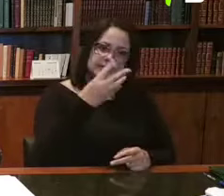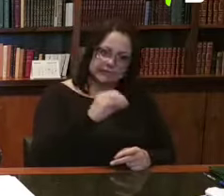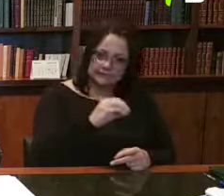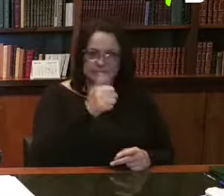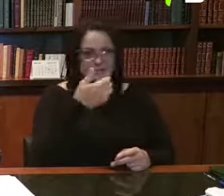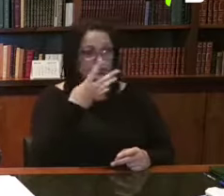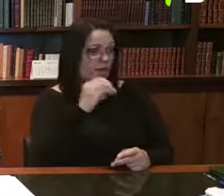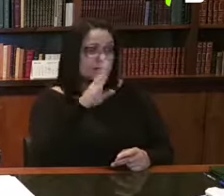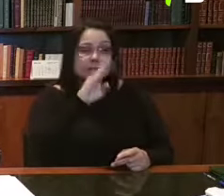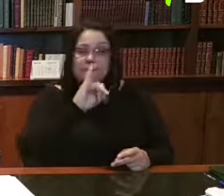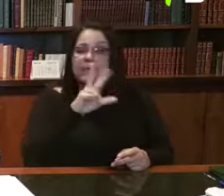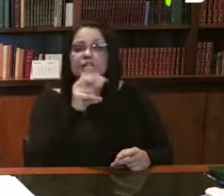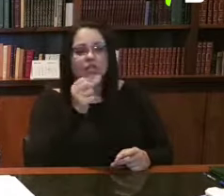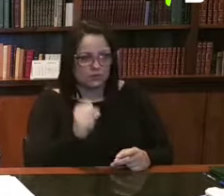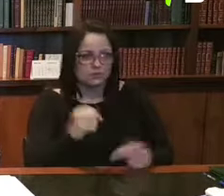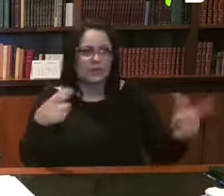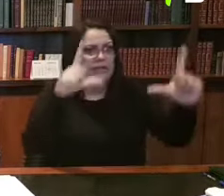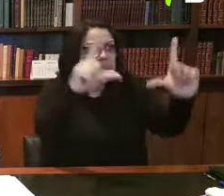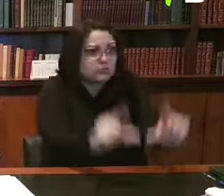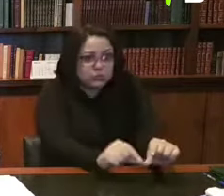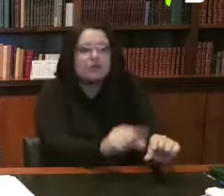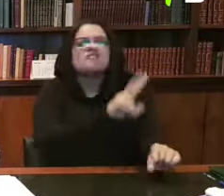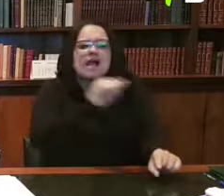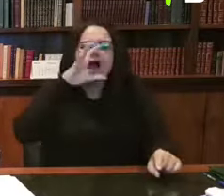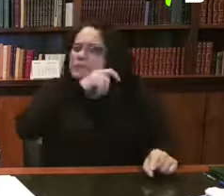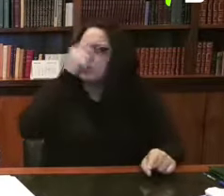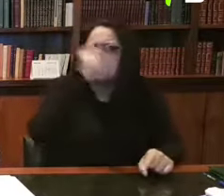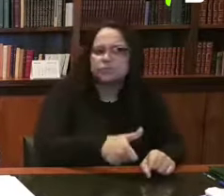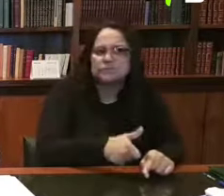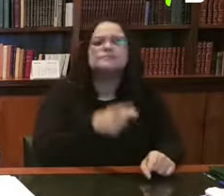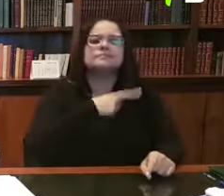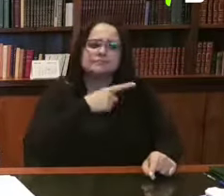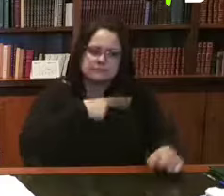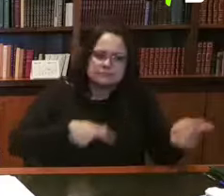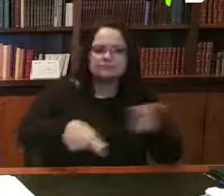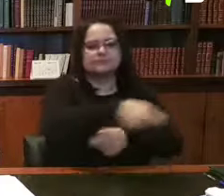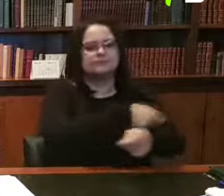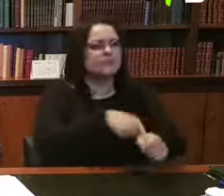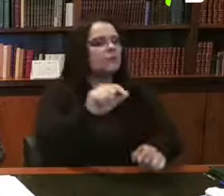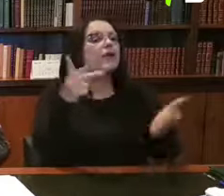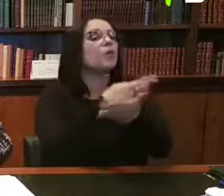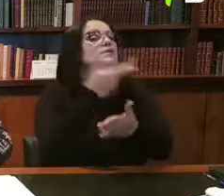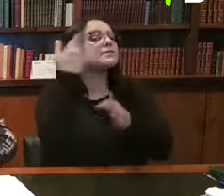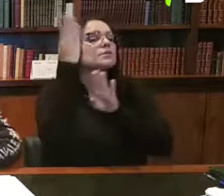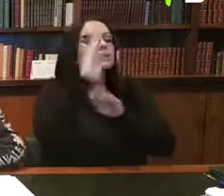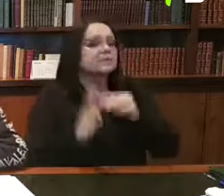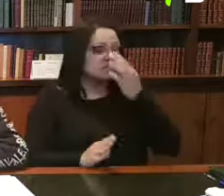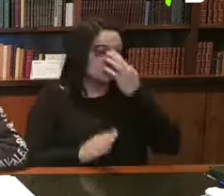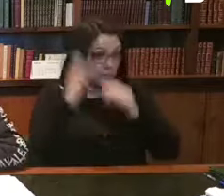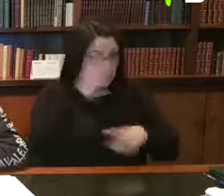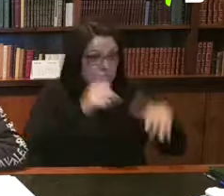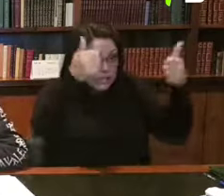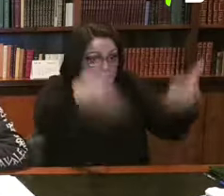bilhões de anos tá como ela tá caindo mais rápido vai ser mais do que isso é um recurso justamente que que aconteceu com o brasil o brasil